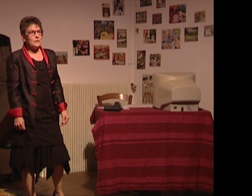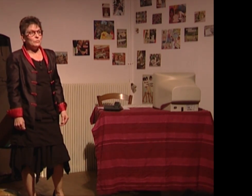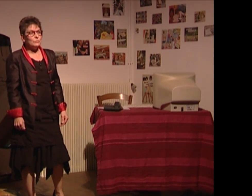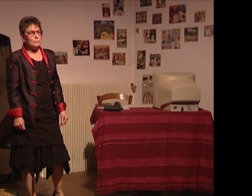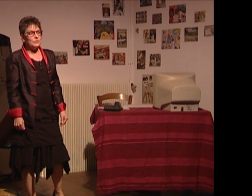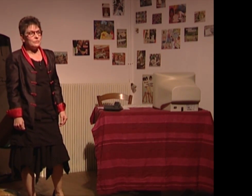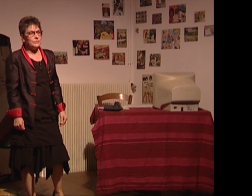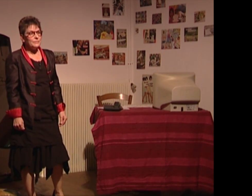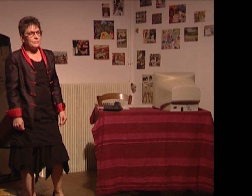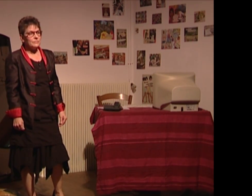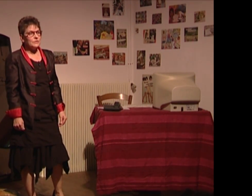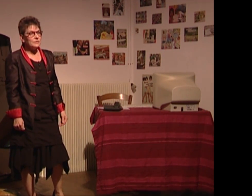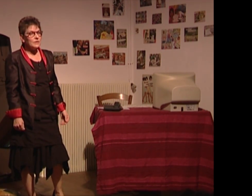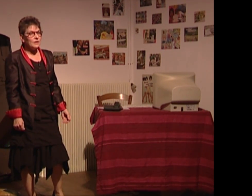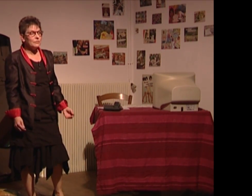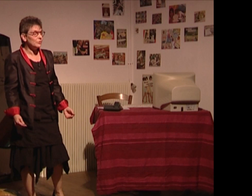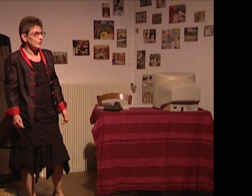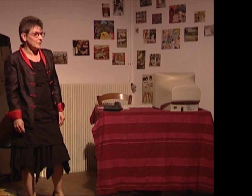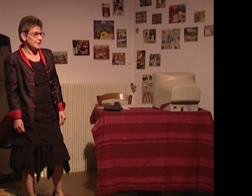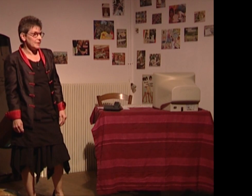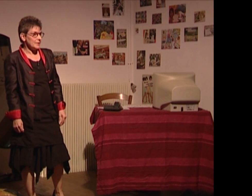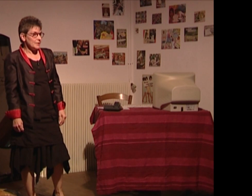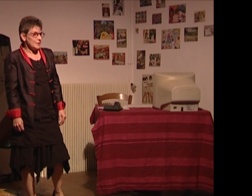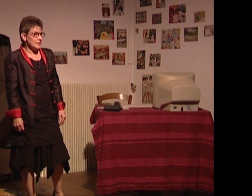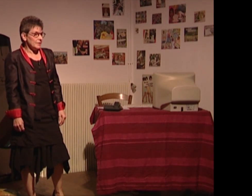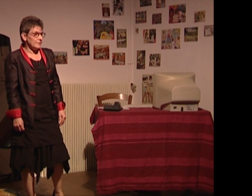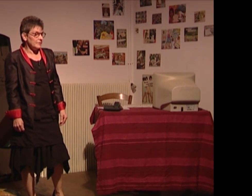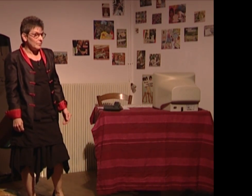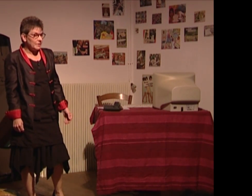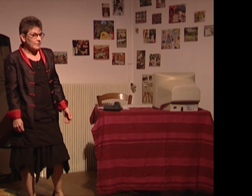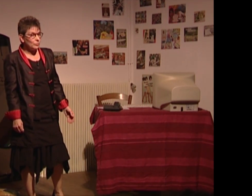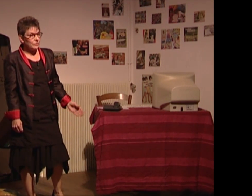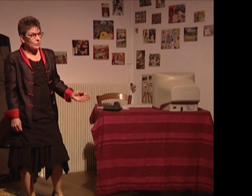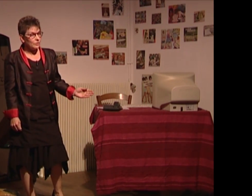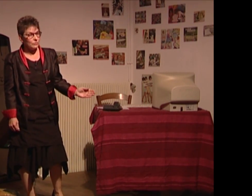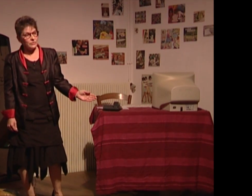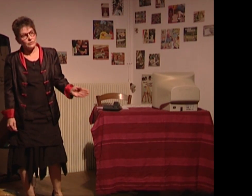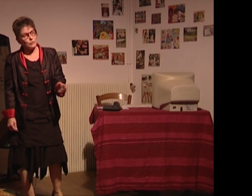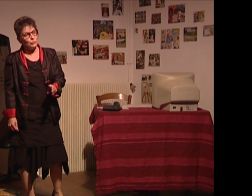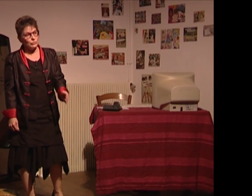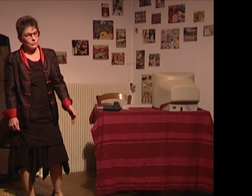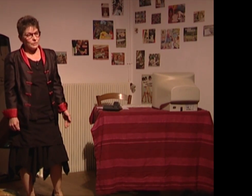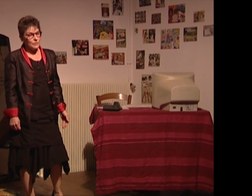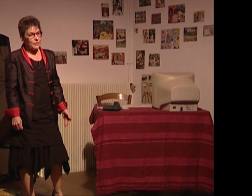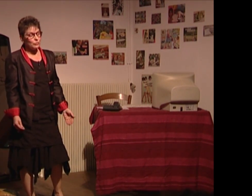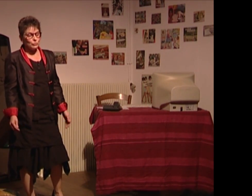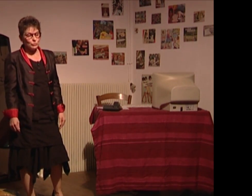une petite fille qui était la fille d'une amie. Et cette gamine était abusée entre l'âge de 6 ans et de 12 ans par